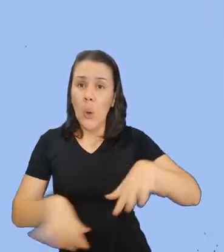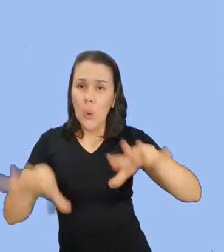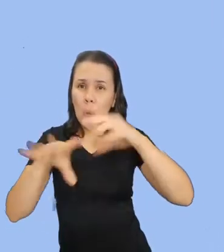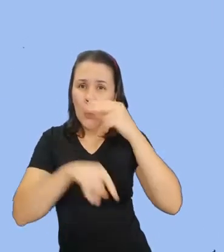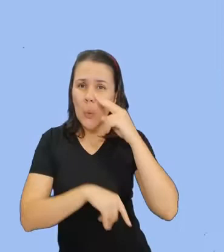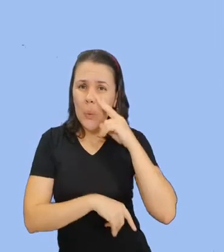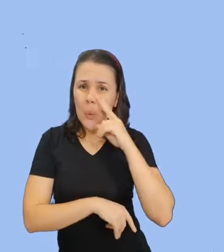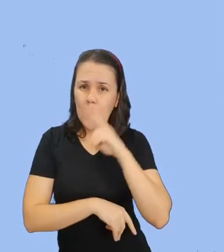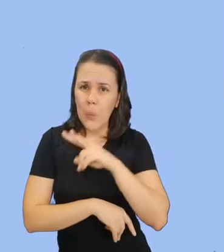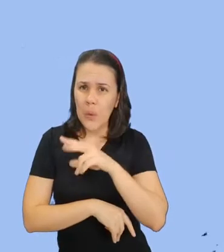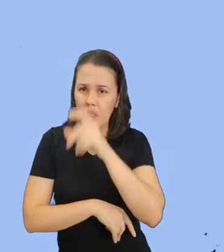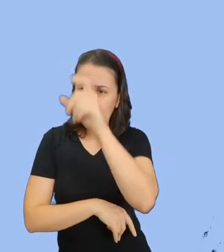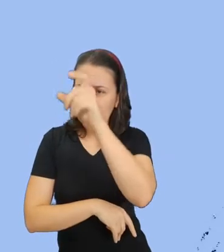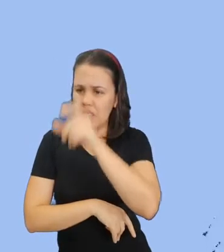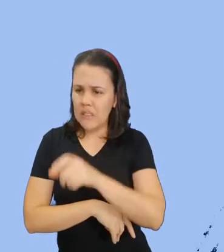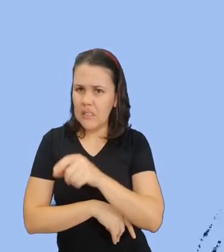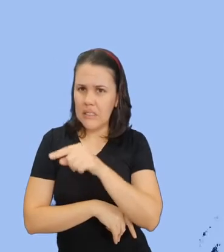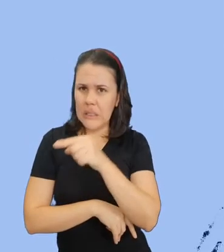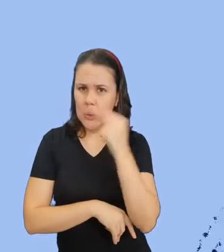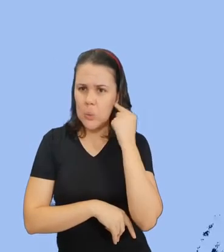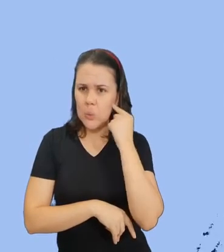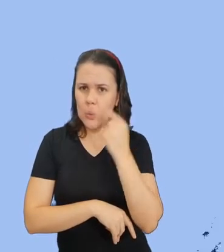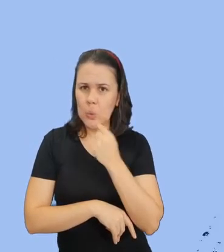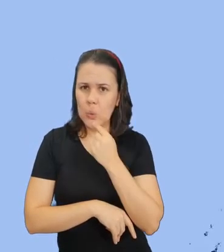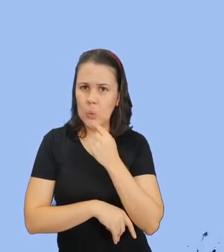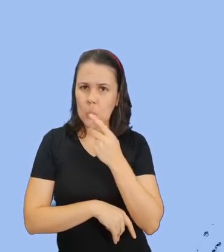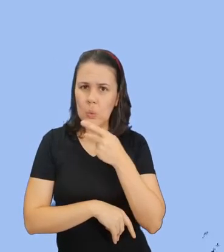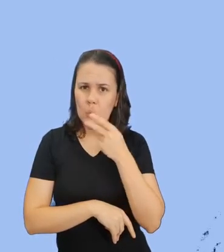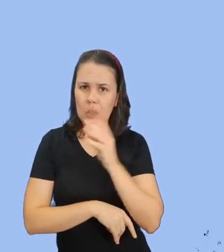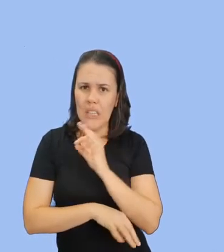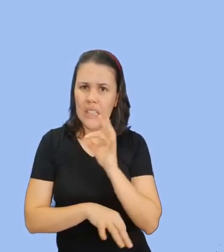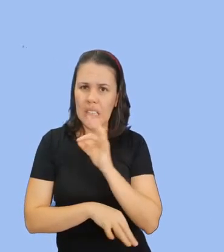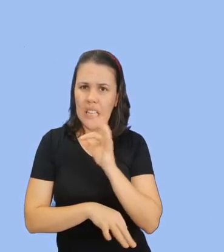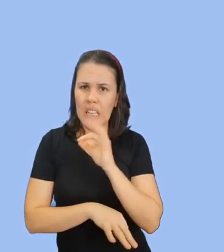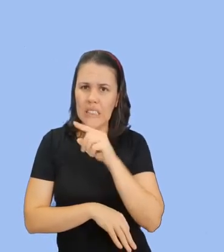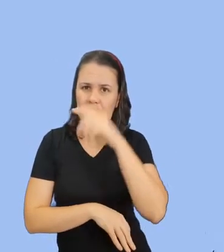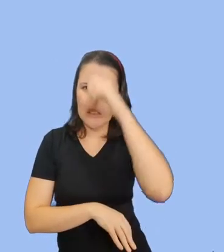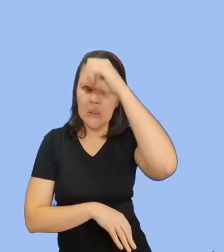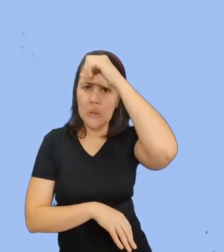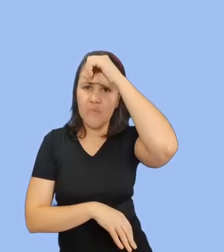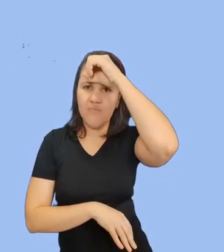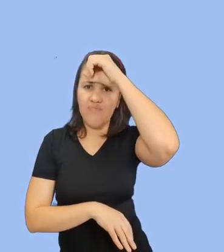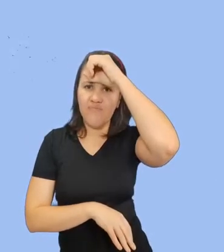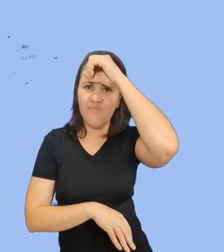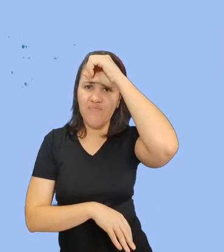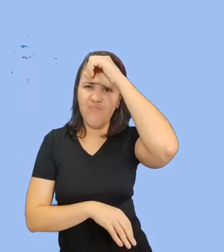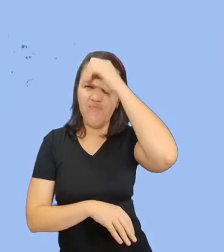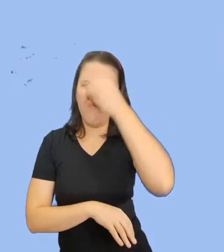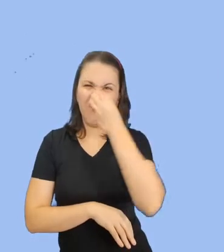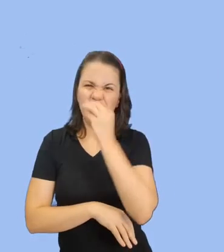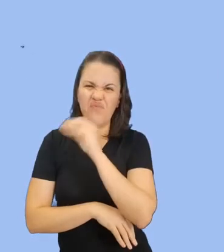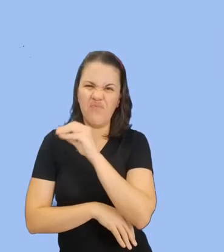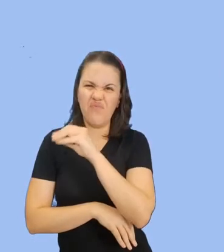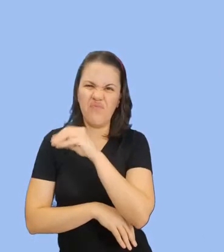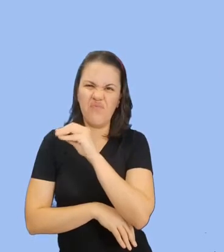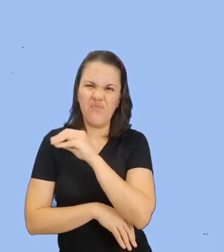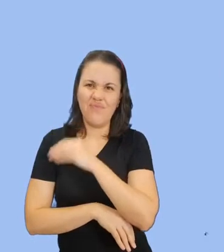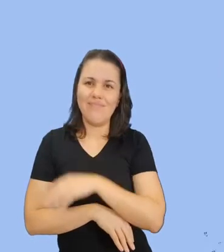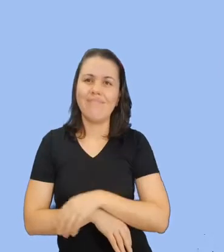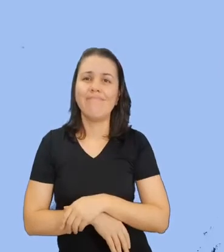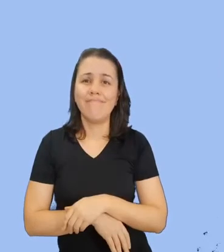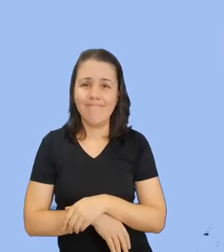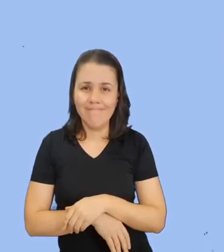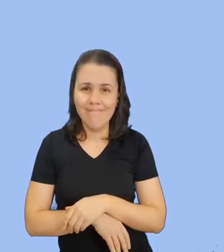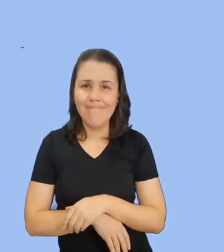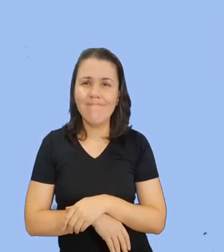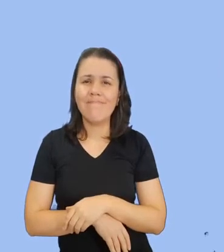pessoas acreditavam no que ele dizia, davam crédito a isso. Então, quando viam alguém que era surdo, já